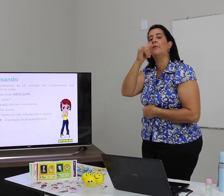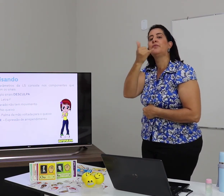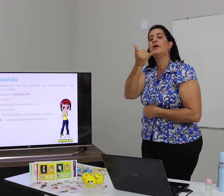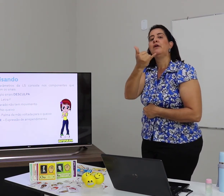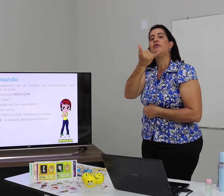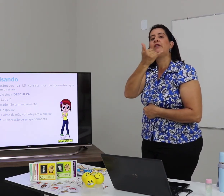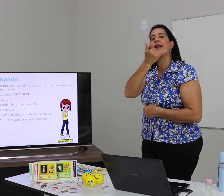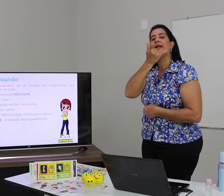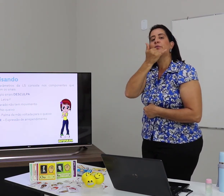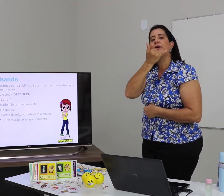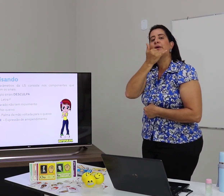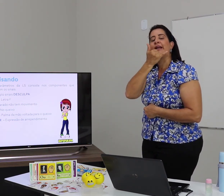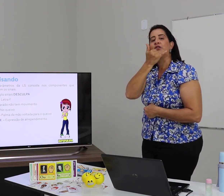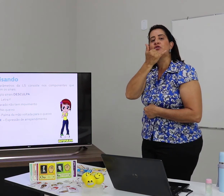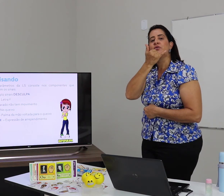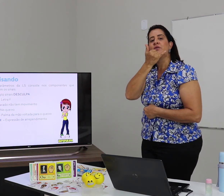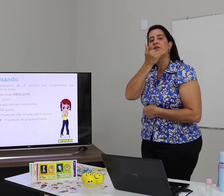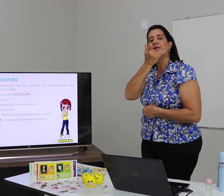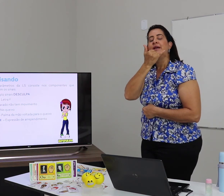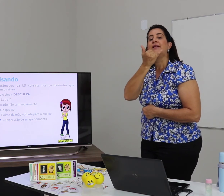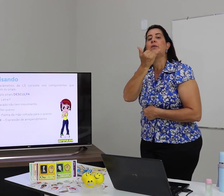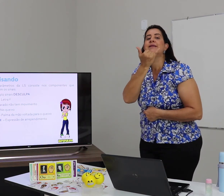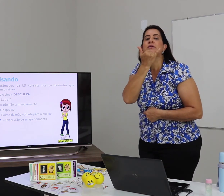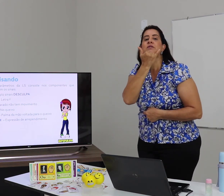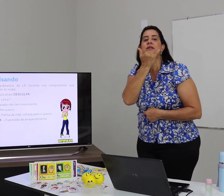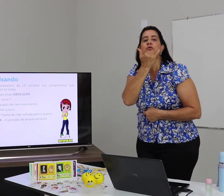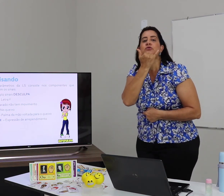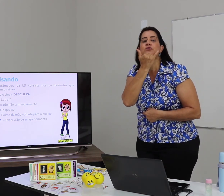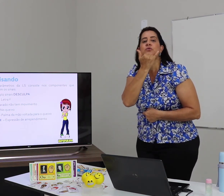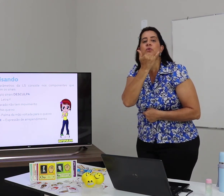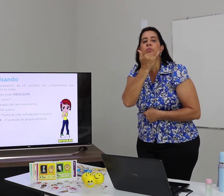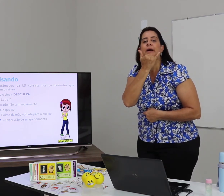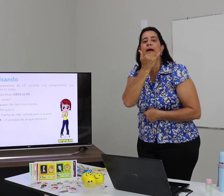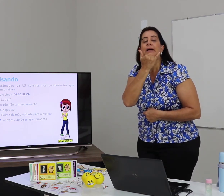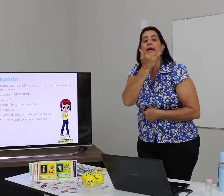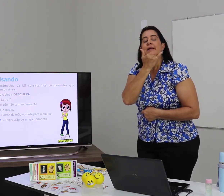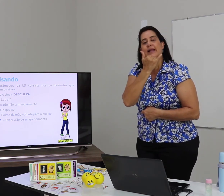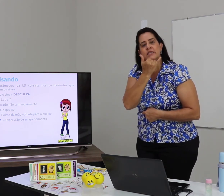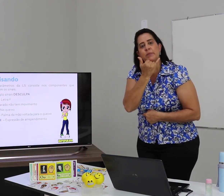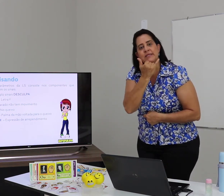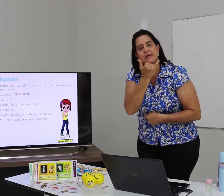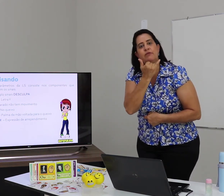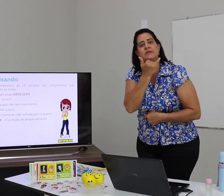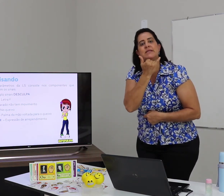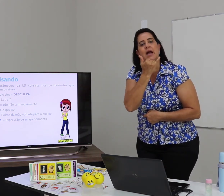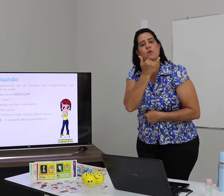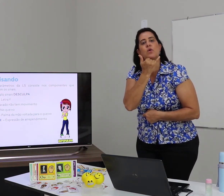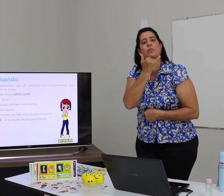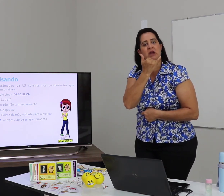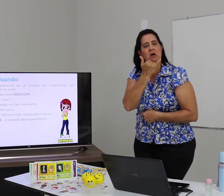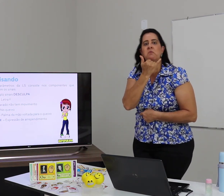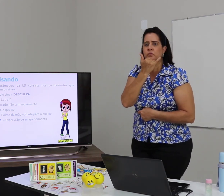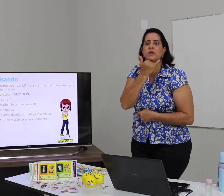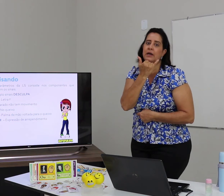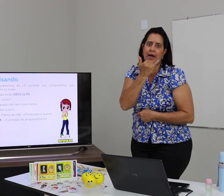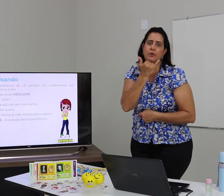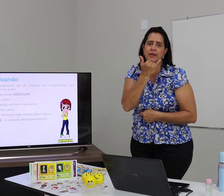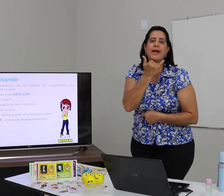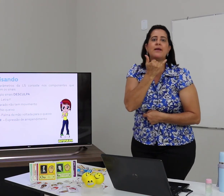mão? Virado para o queixo. Então esse é o sinal de desculpa. Tem expressão facial e corporal? Claro que tem,